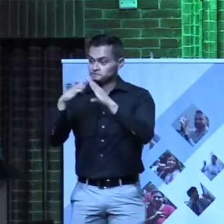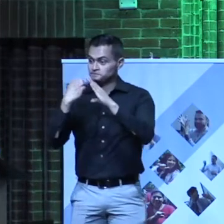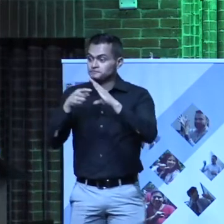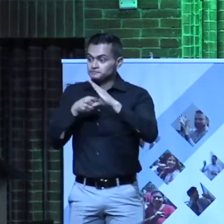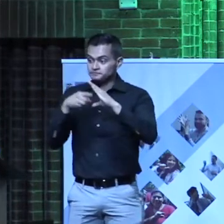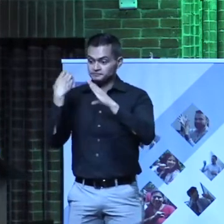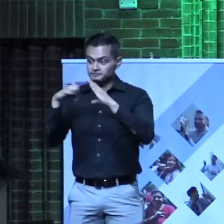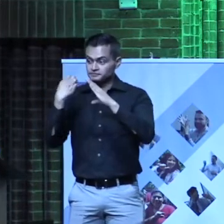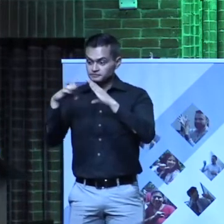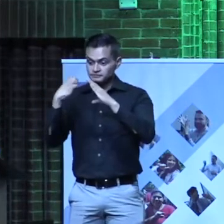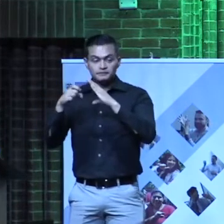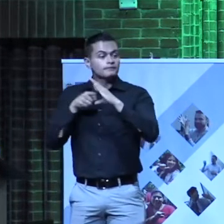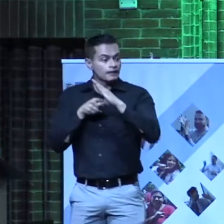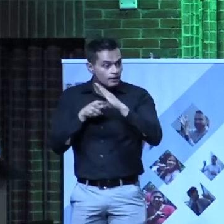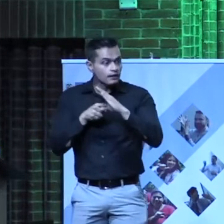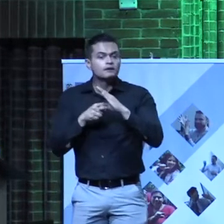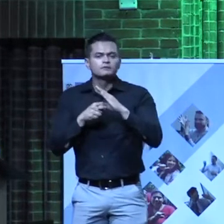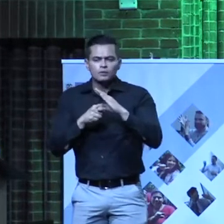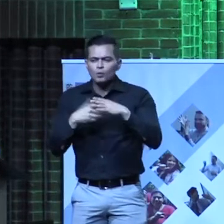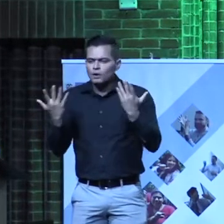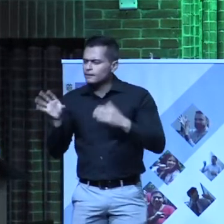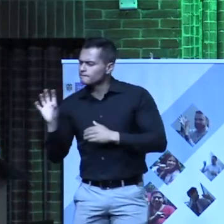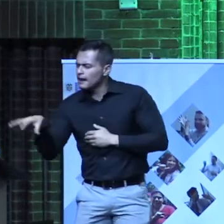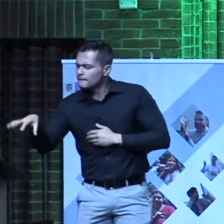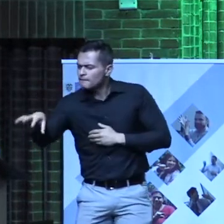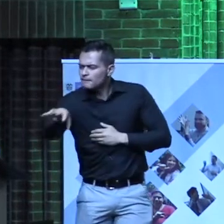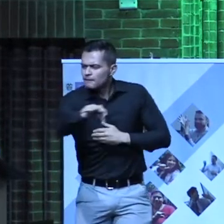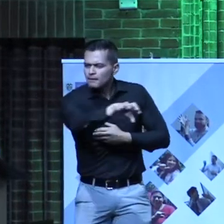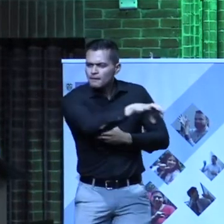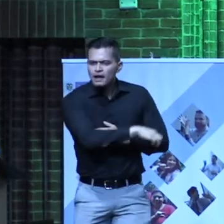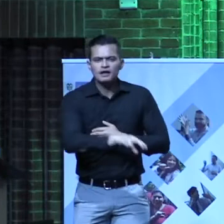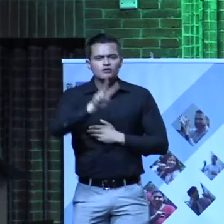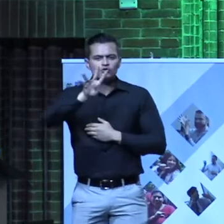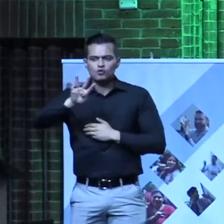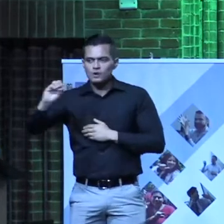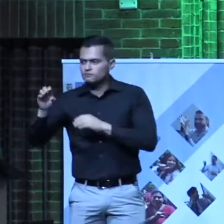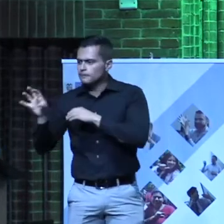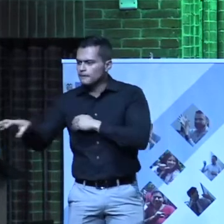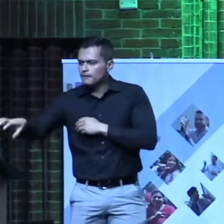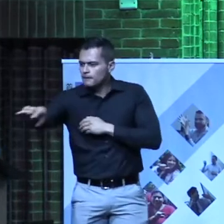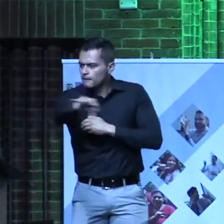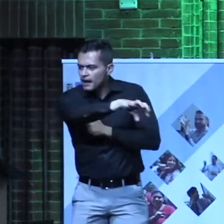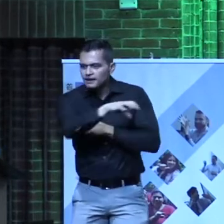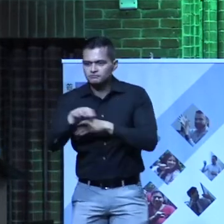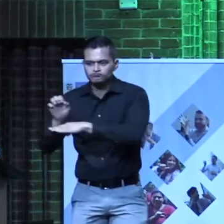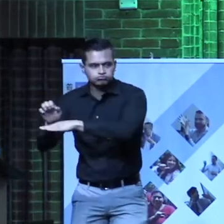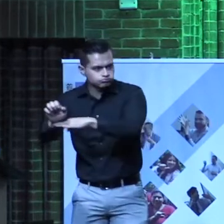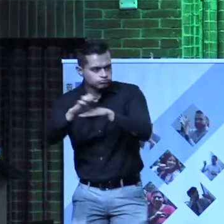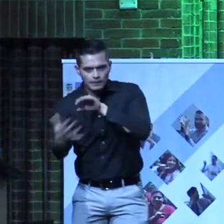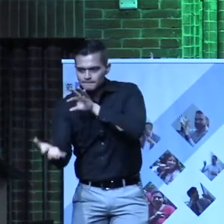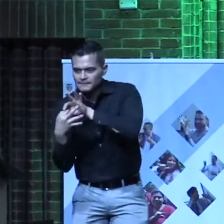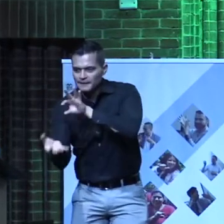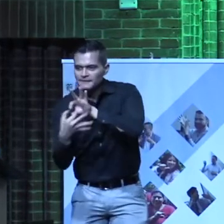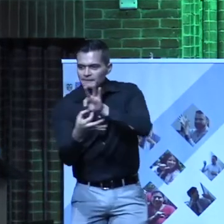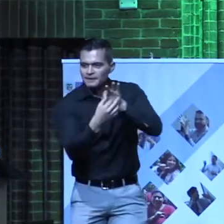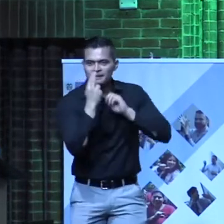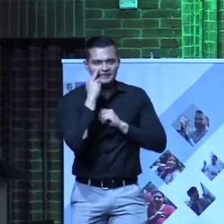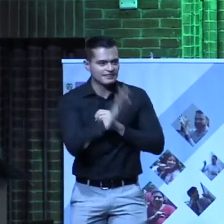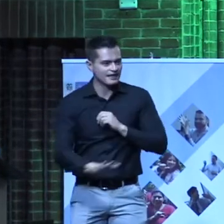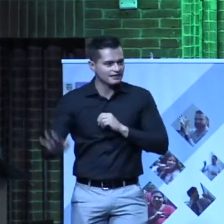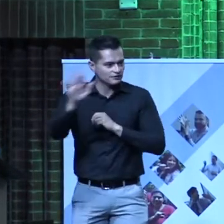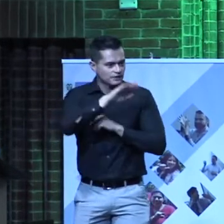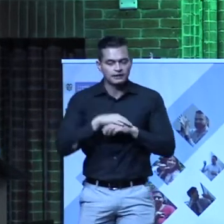este momento 249 agencias y prestadores autorizados a nivel nacional. De esos